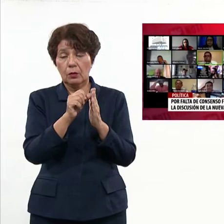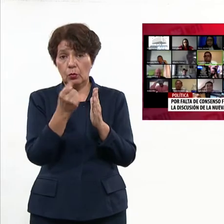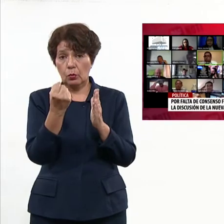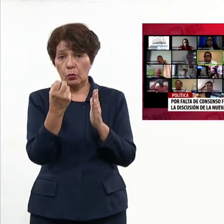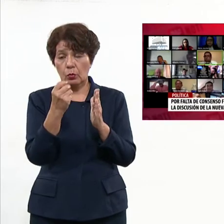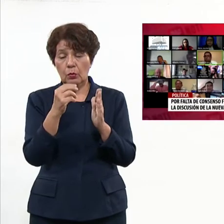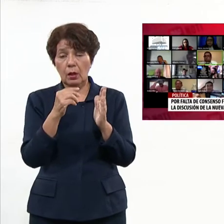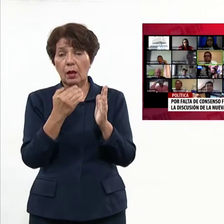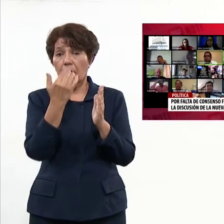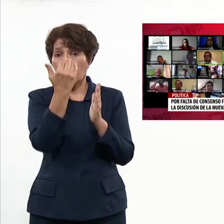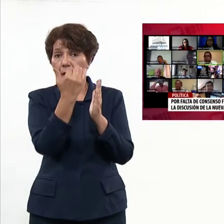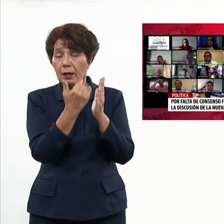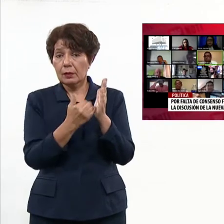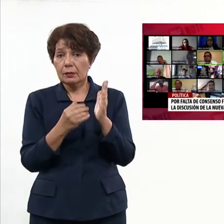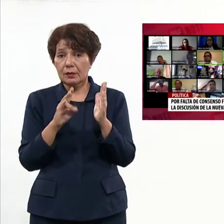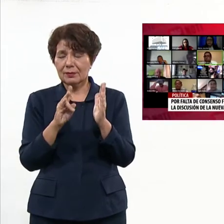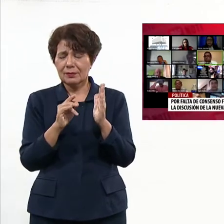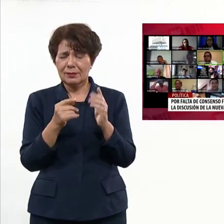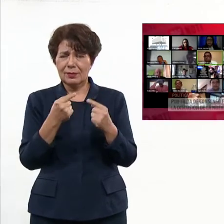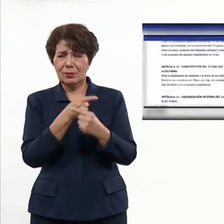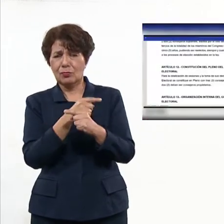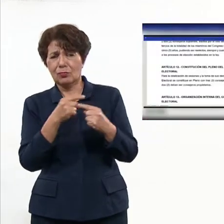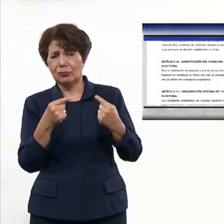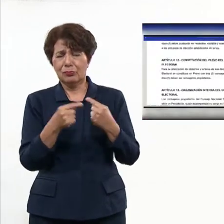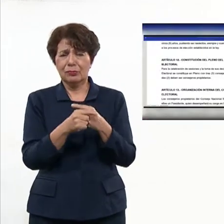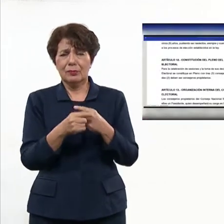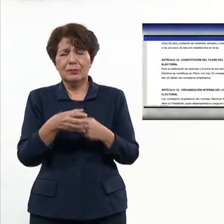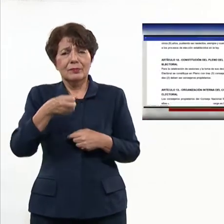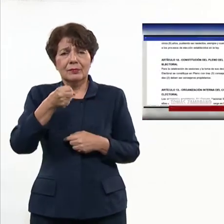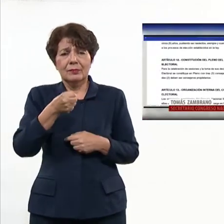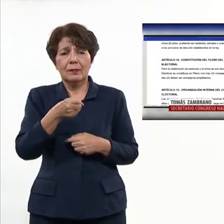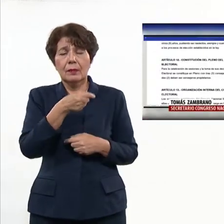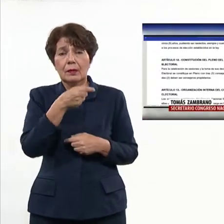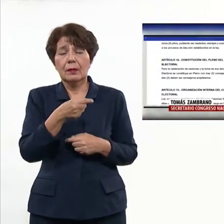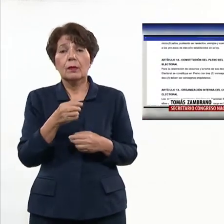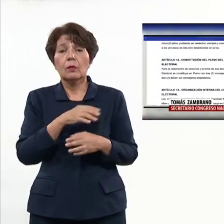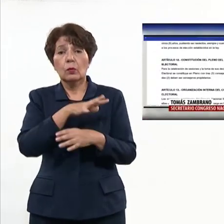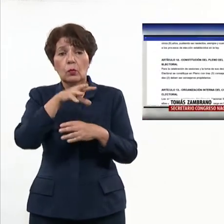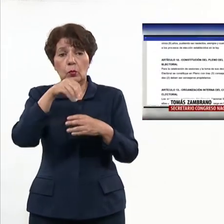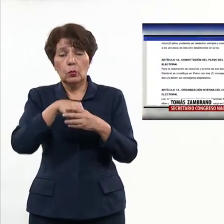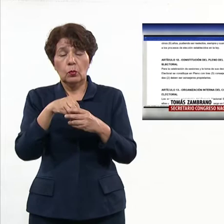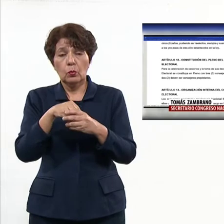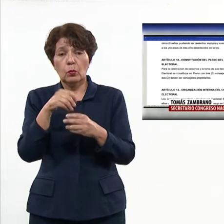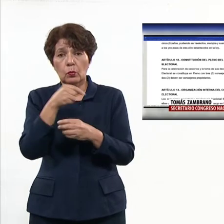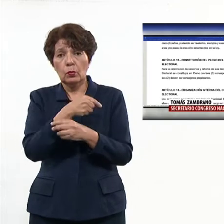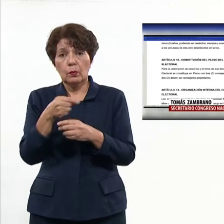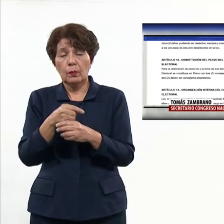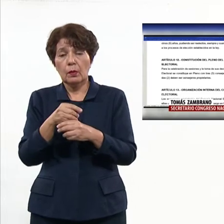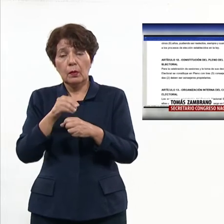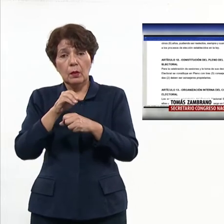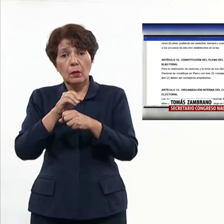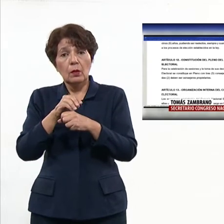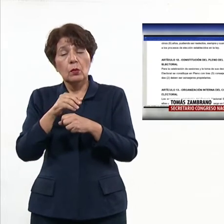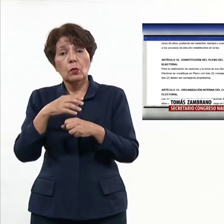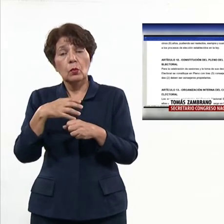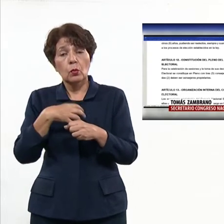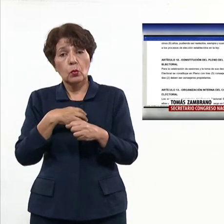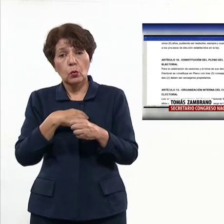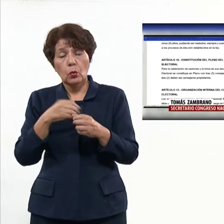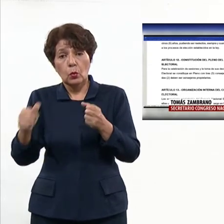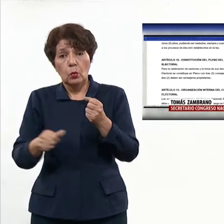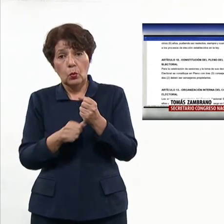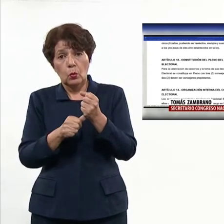17 también crearon controversia y fueron suspendidos donde establece la integración del consejo sobre consejeros y propietario y suplente